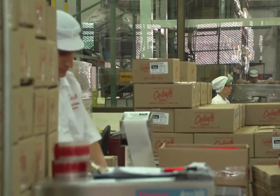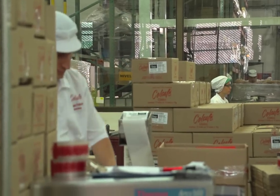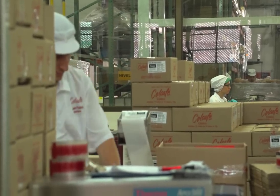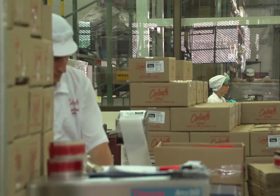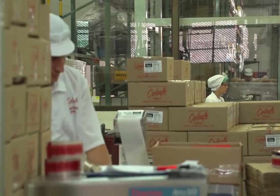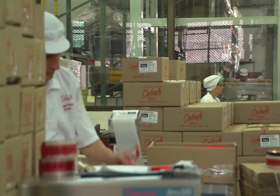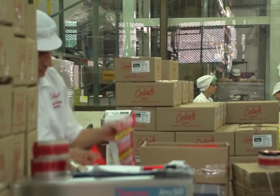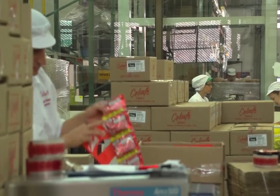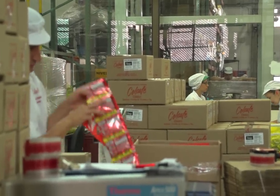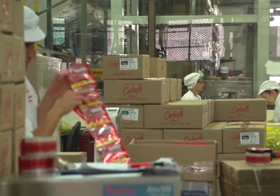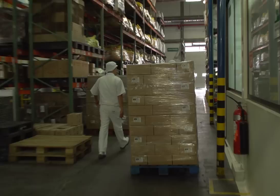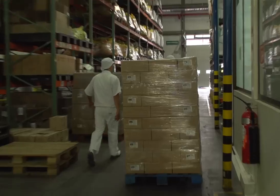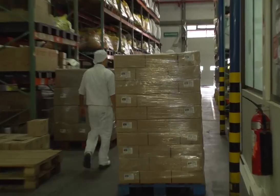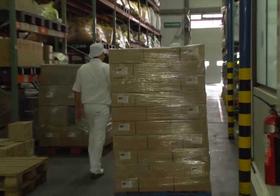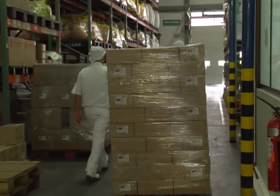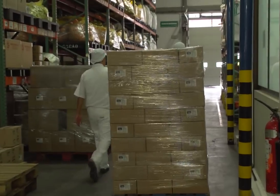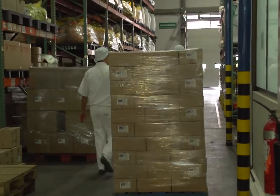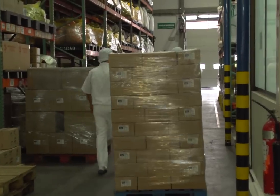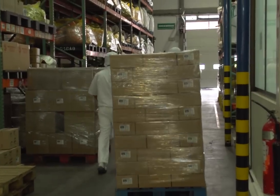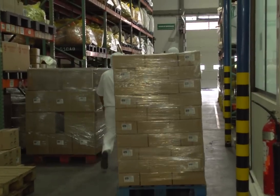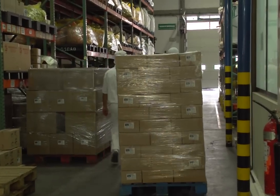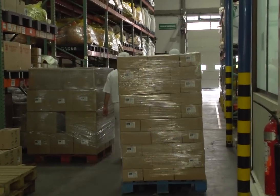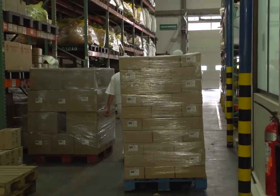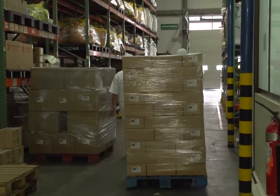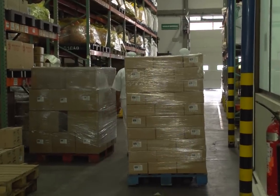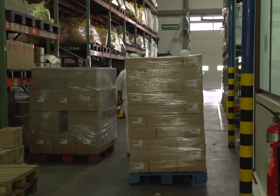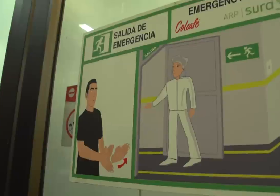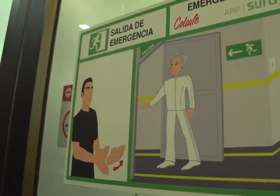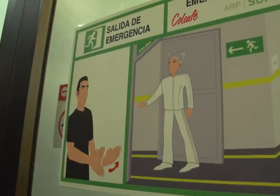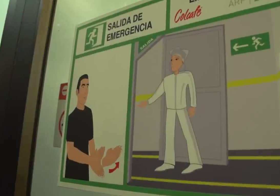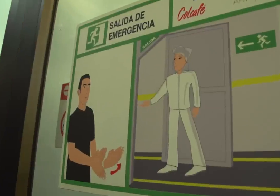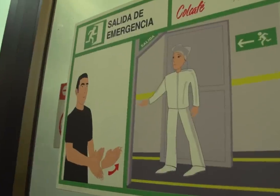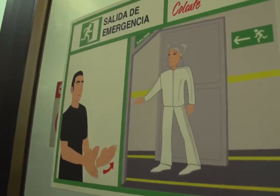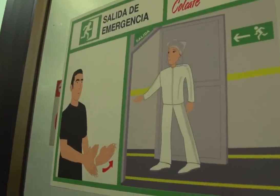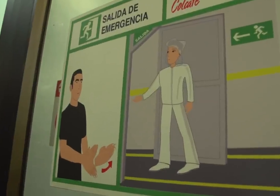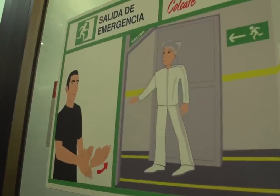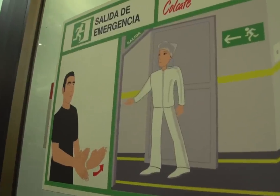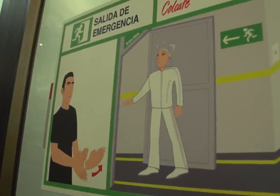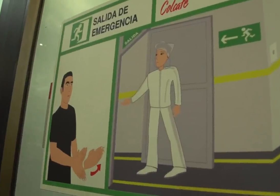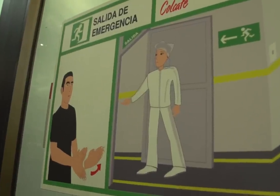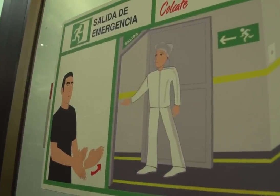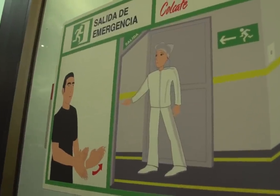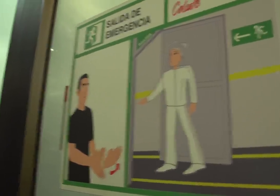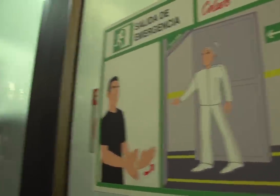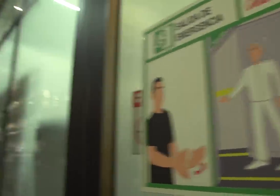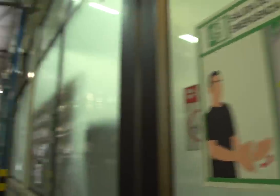Como bien lo dice el famoso eslogan de responsabilidad social, no pueden existir